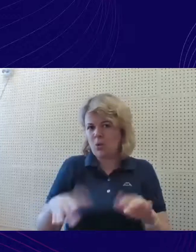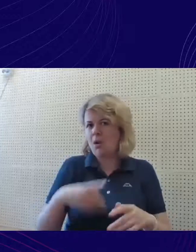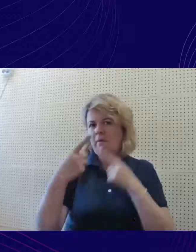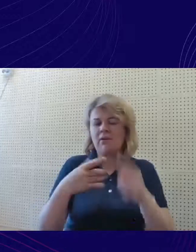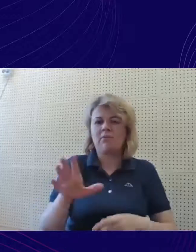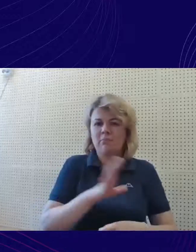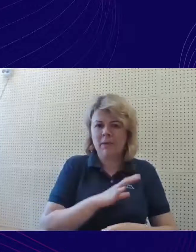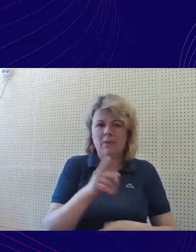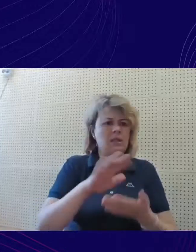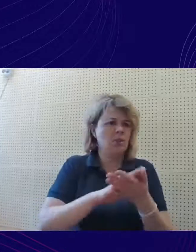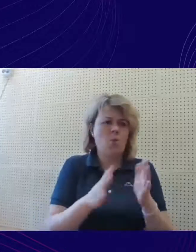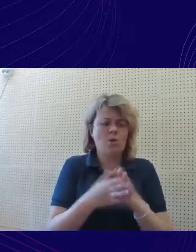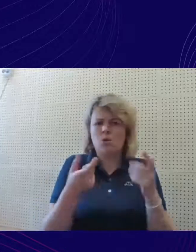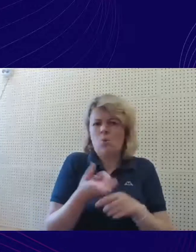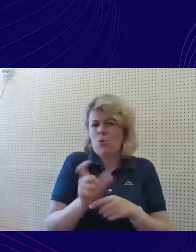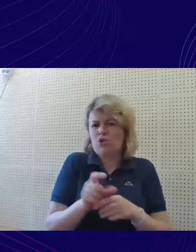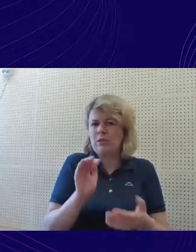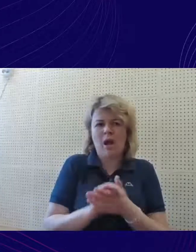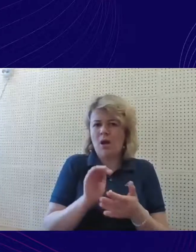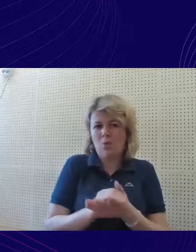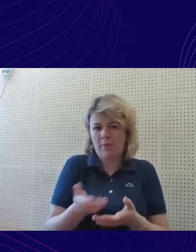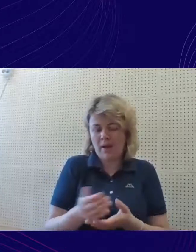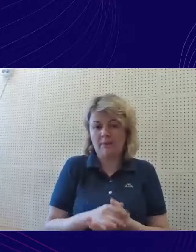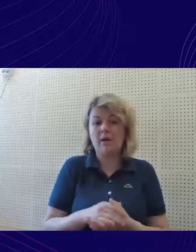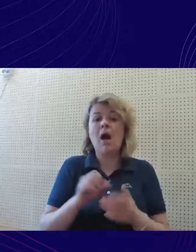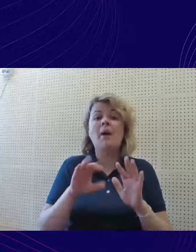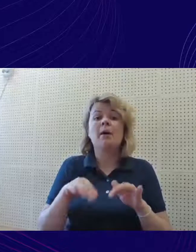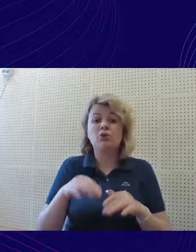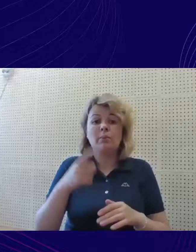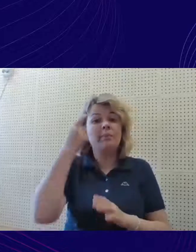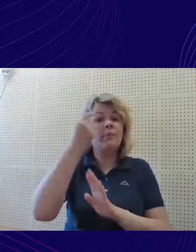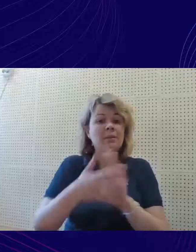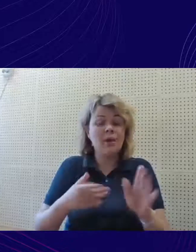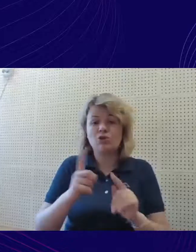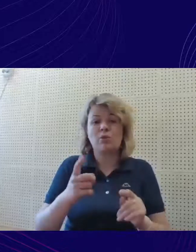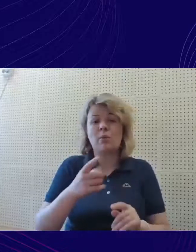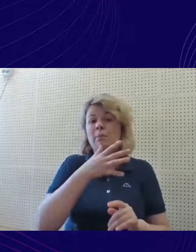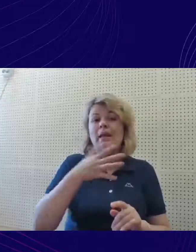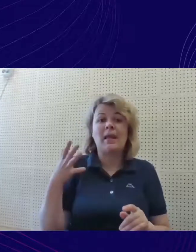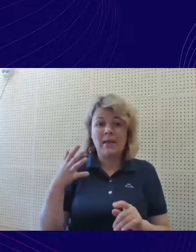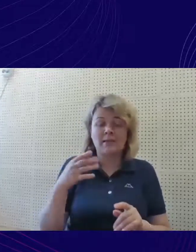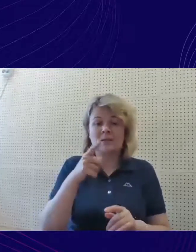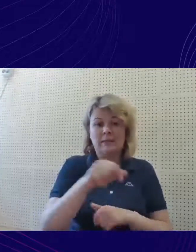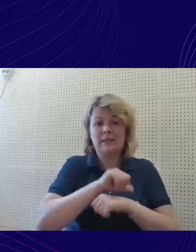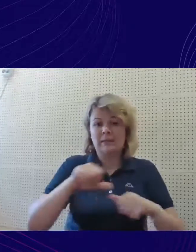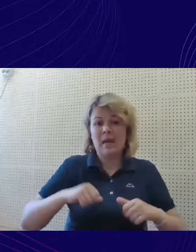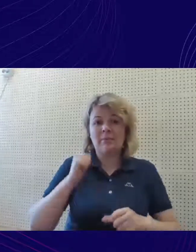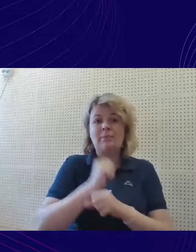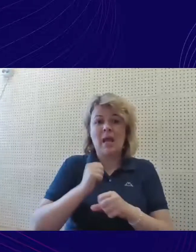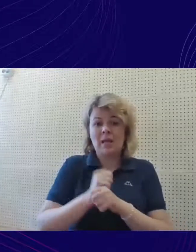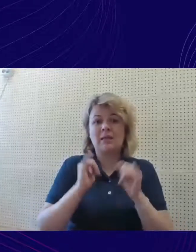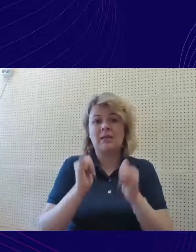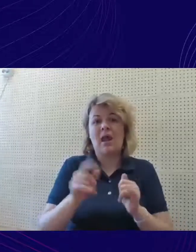знакомая. Что это? А потом понимаешь, что лет 5 назад ты сам делал для канала